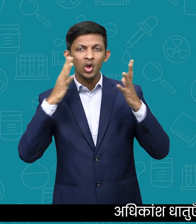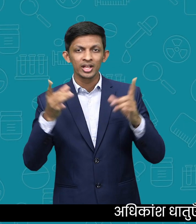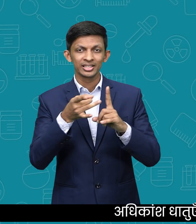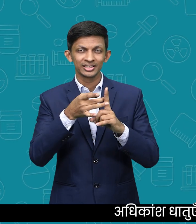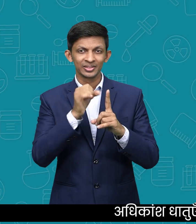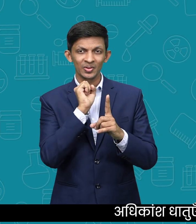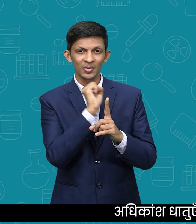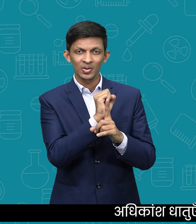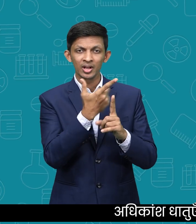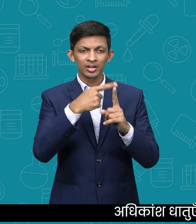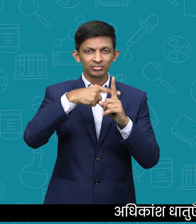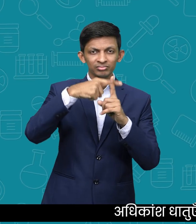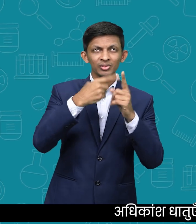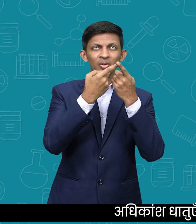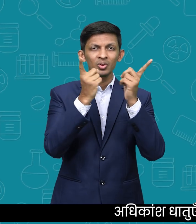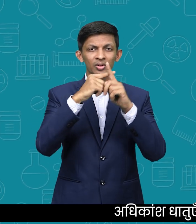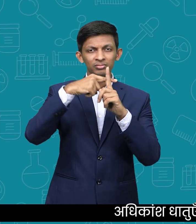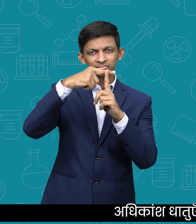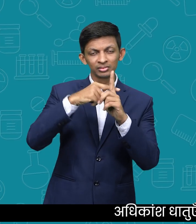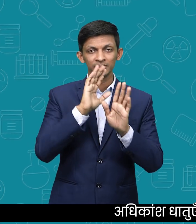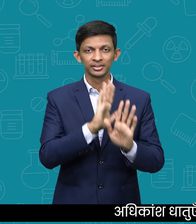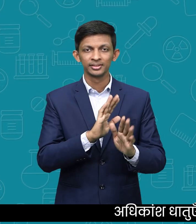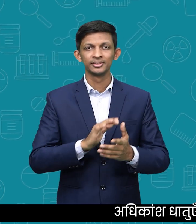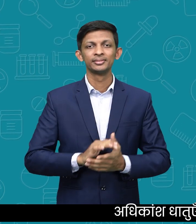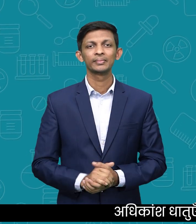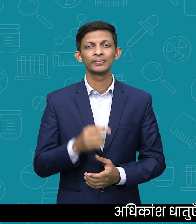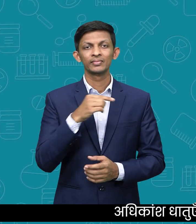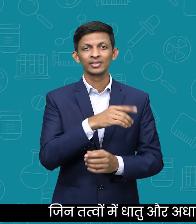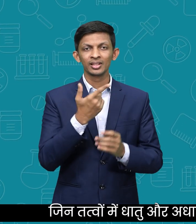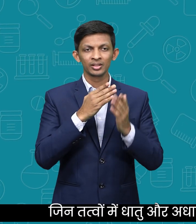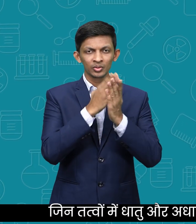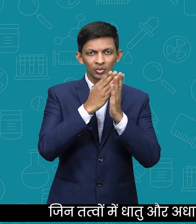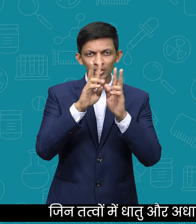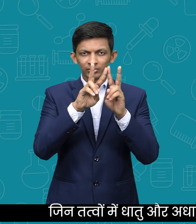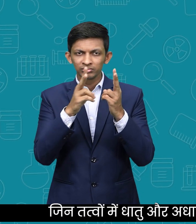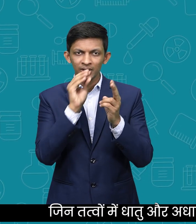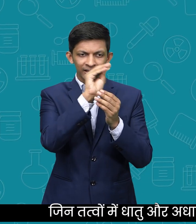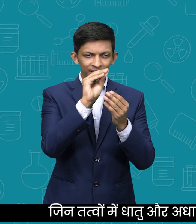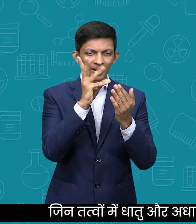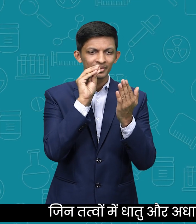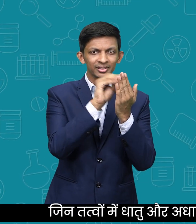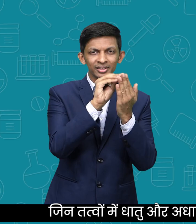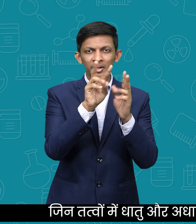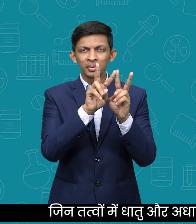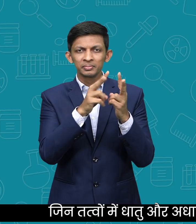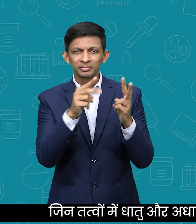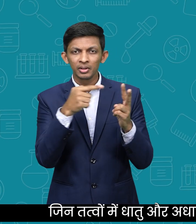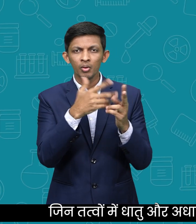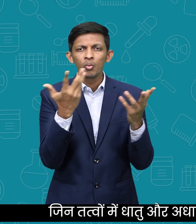अधिकांश धातुएं कमरे के तापमान पर ठोस होती हैं। जिन तत्वों में धातु और अधातु